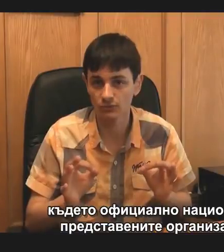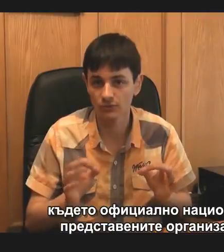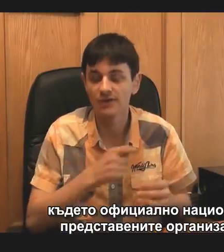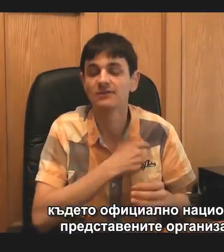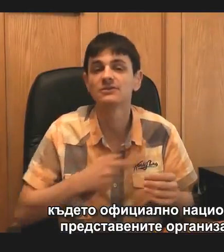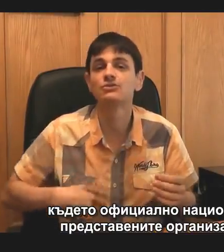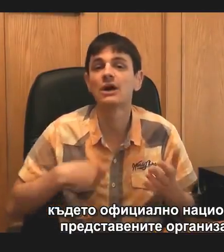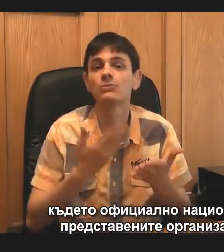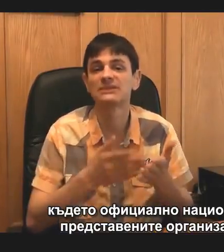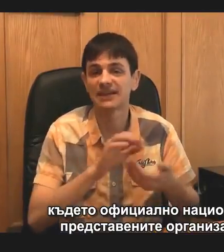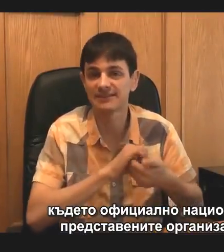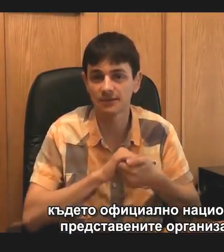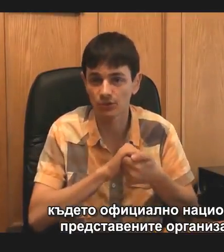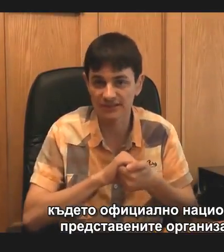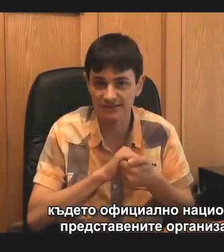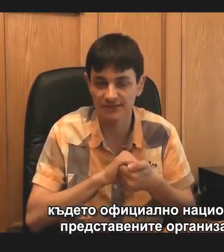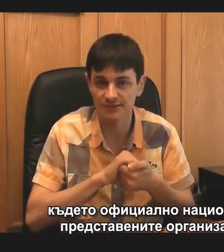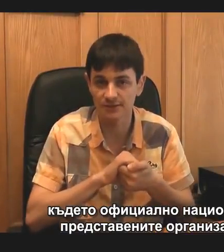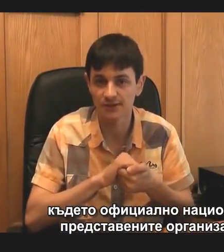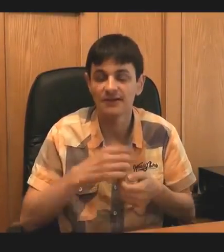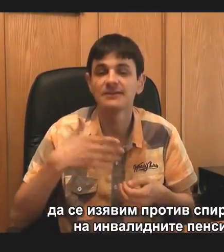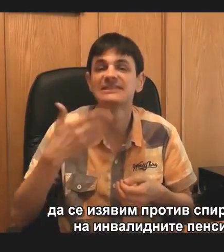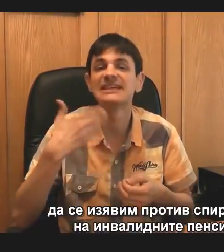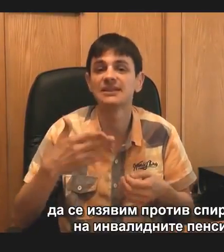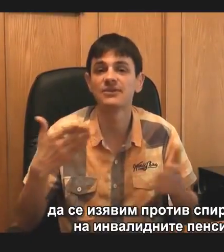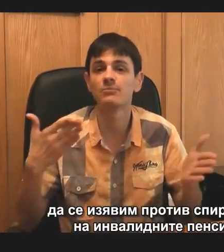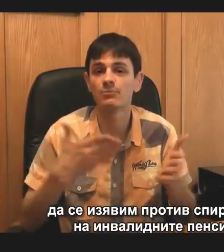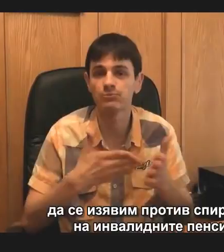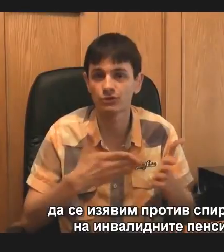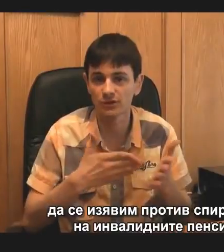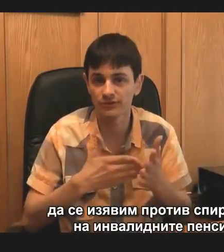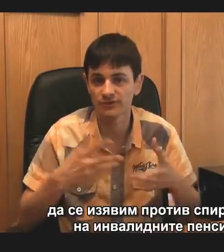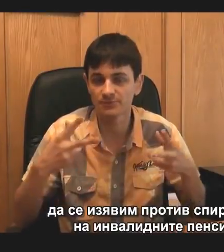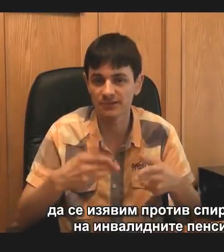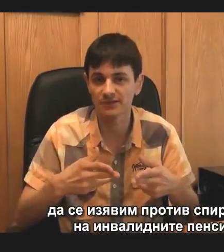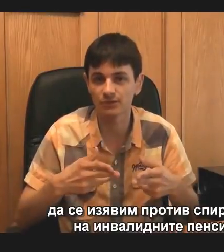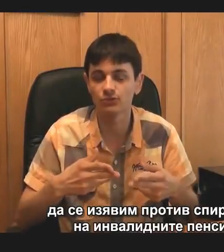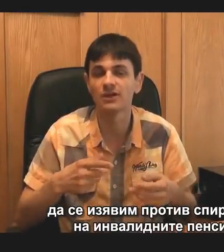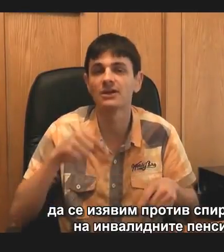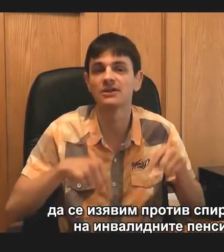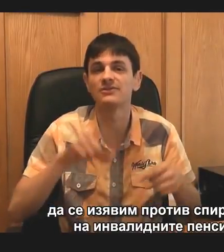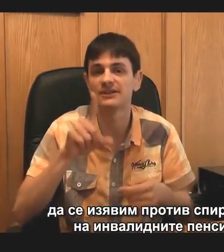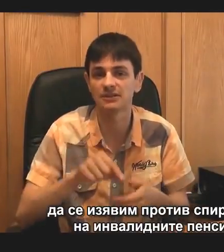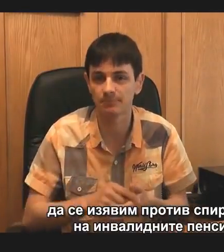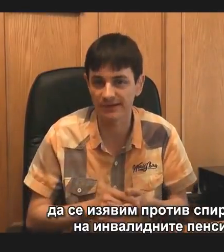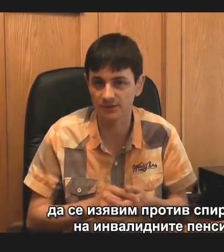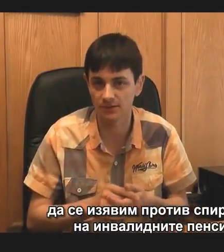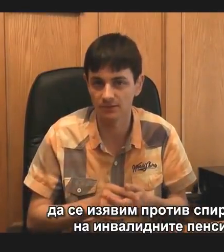национално представените организации да се изявим против спирането на инвалидните пенсии.